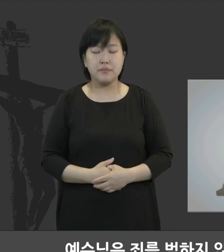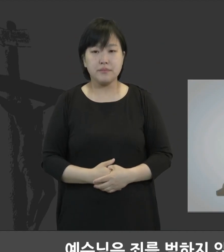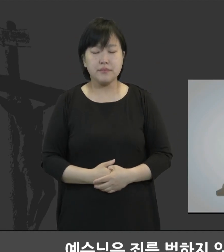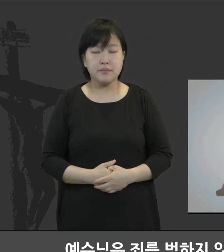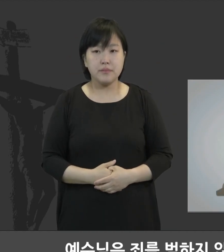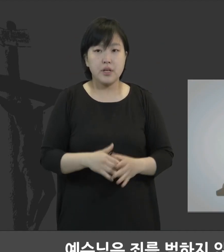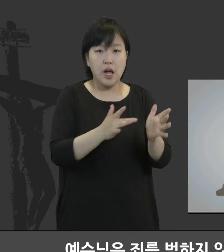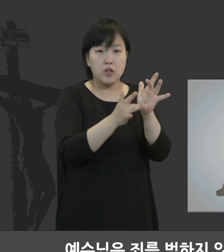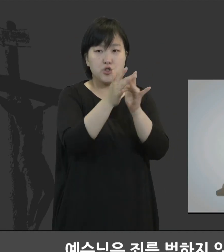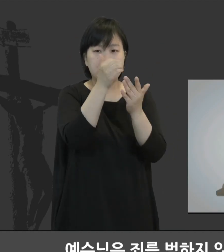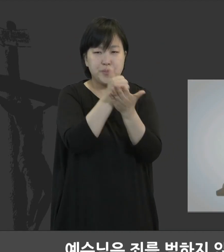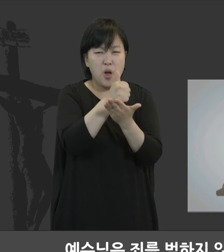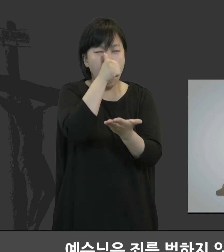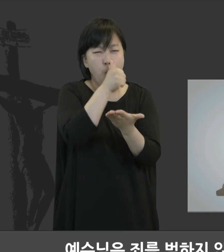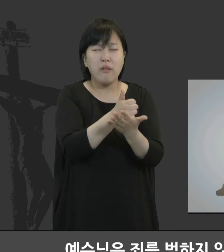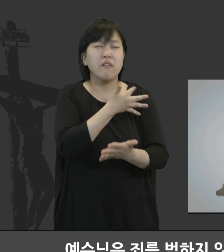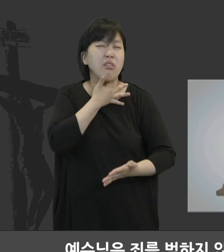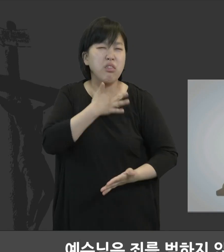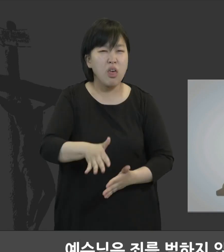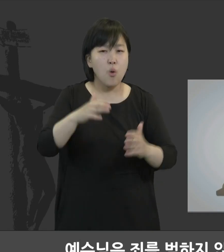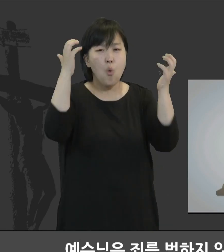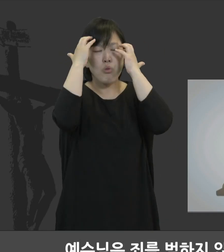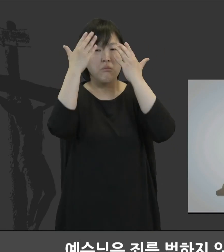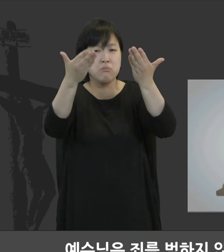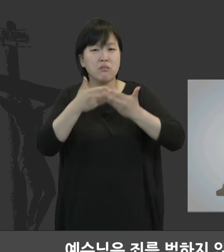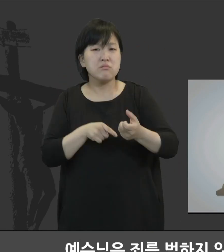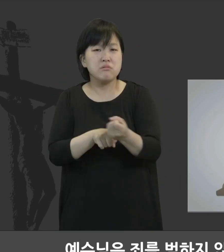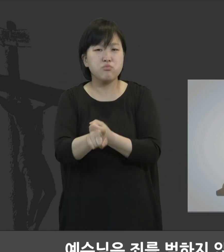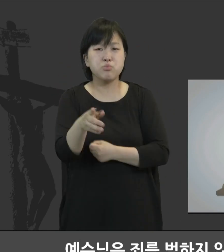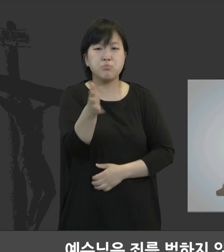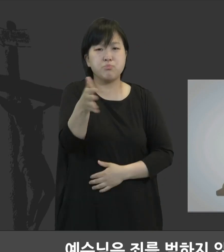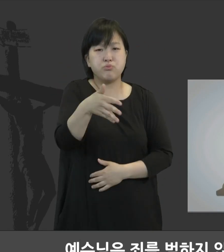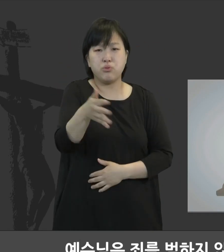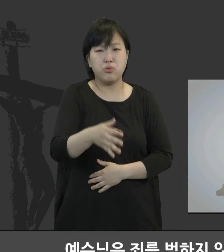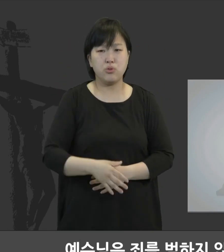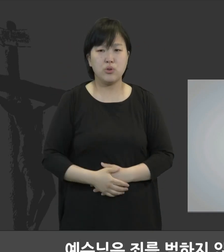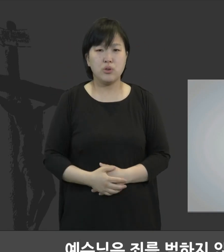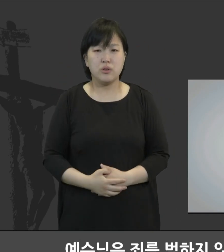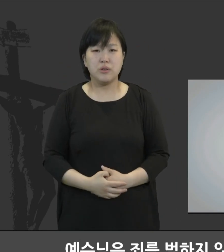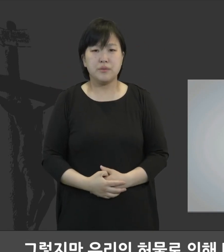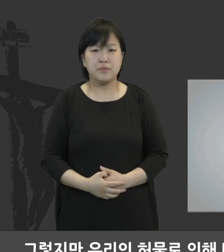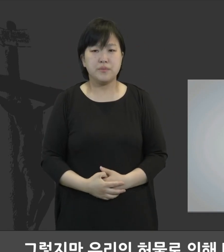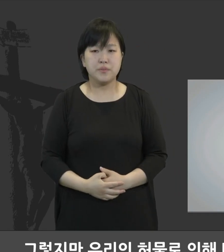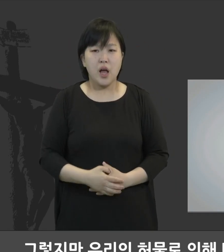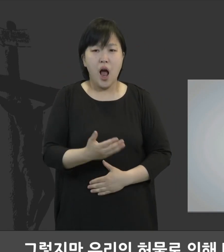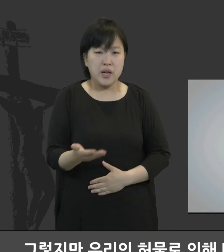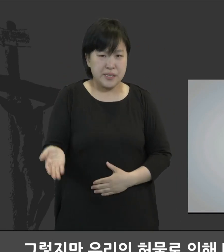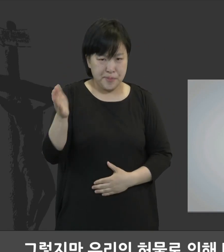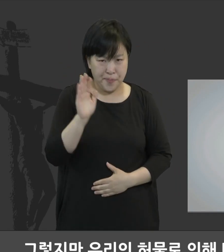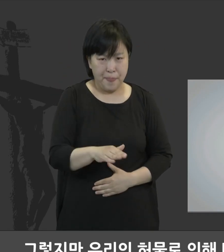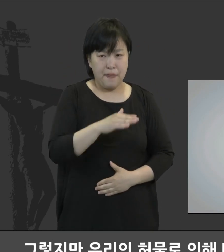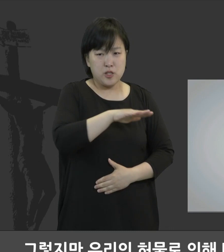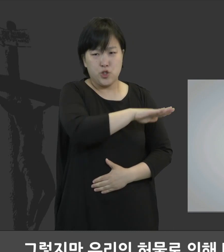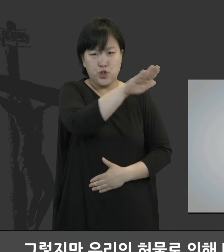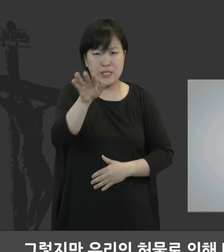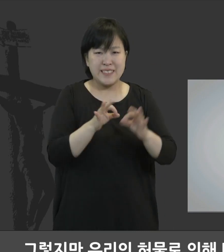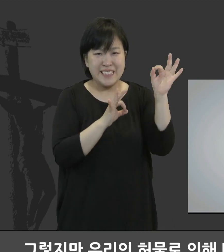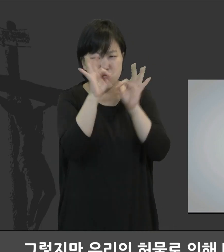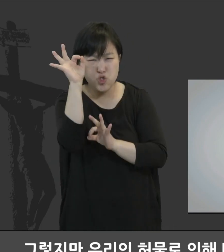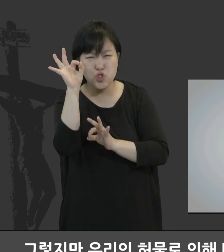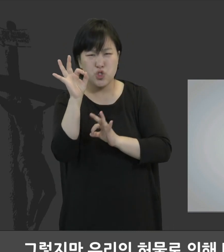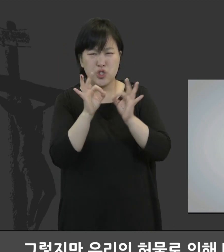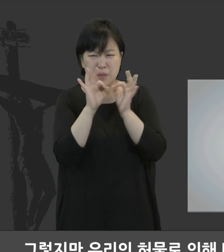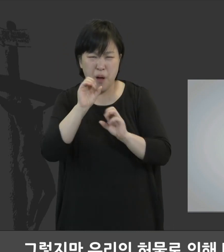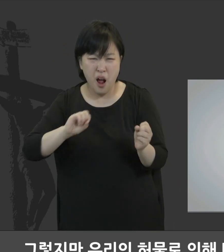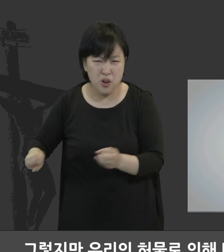예수님은 죄를 범하지 않으셨기에 고통받을 이유가 없으셨습니다. 그렇지만 우리의 허물로 인해 버림을